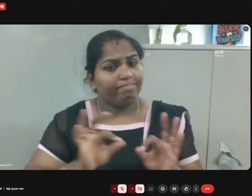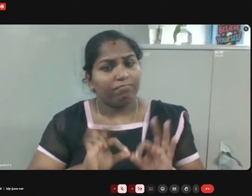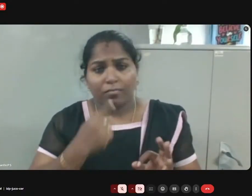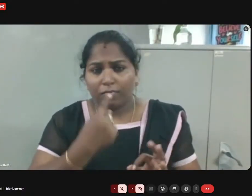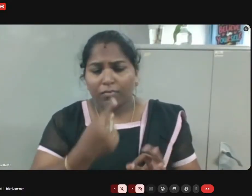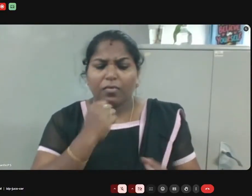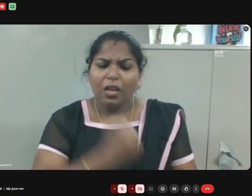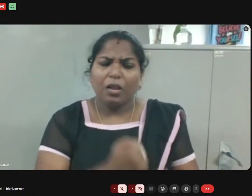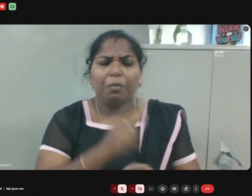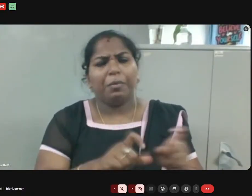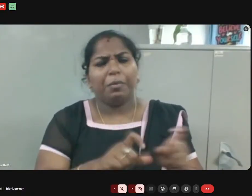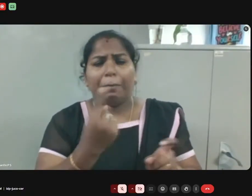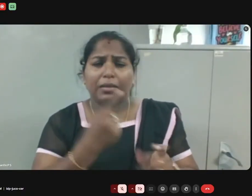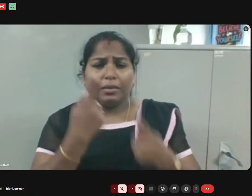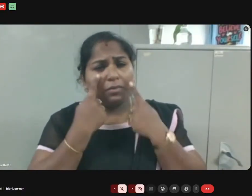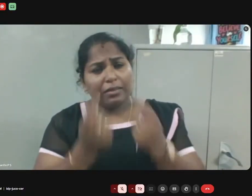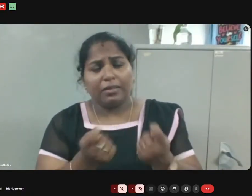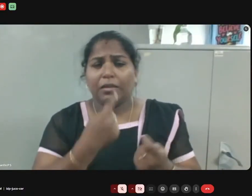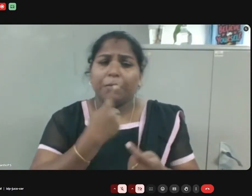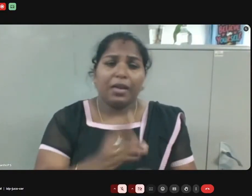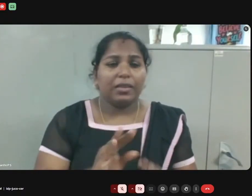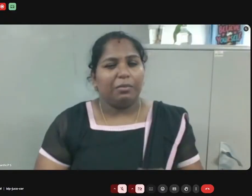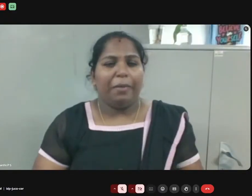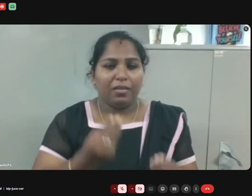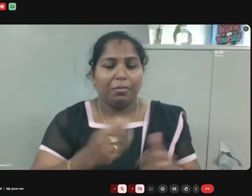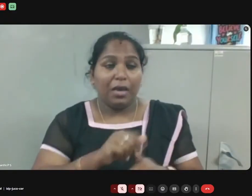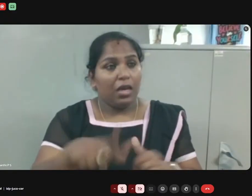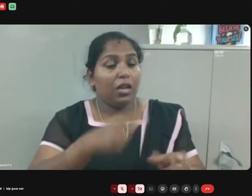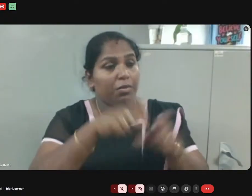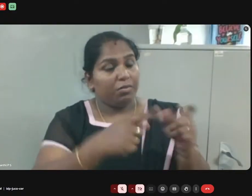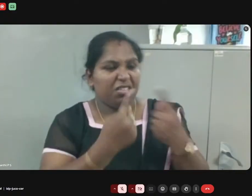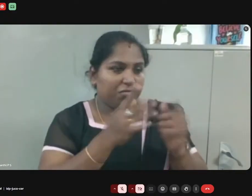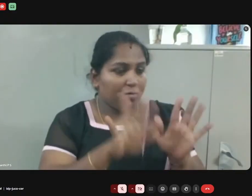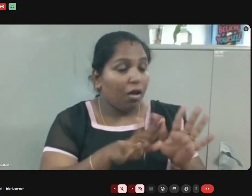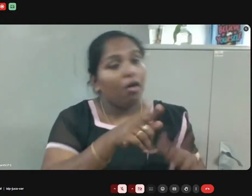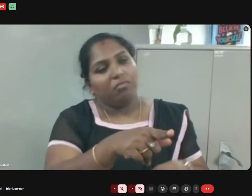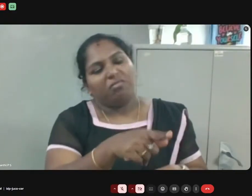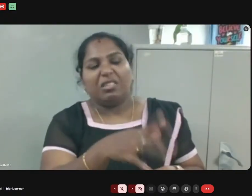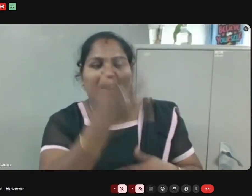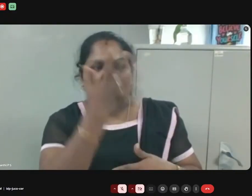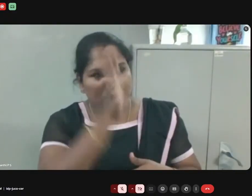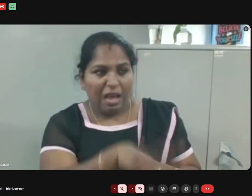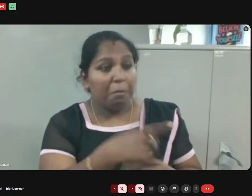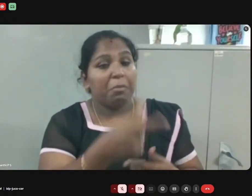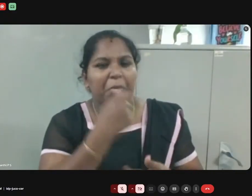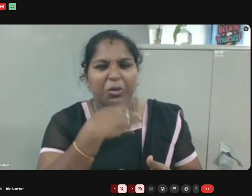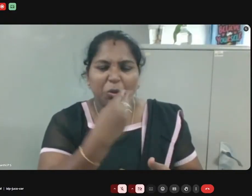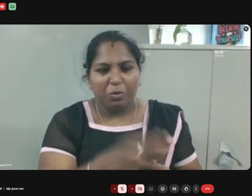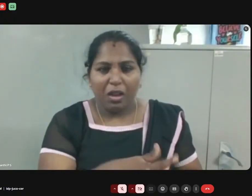ടെസ്റ്റ് ചെയ്യാന്നുള്ളതാണ് അതിന്റെ ലോജിക്ക്. നമ്മളെല്ലാരെയും ടെസ്റ്റ് ചെയ്തിട്ട് നിങ്ങൾക്ക് അസുഖമുണ്ട് പക്ഷെ മരുന്നൊന്നും ഇല്ല അങ്ങനെ പറയാൻ ഒരു